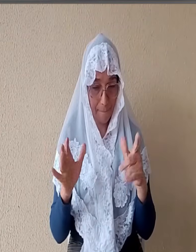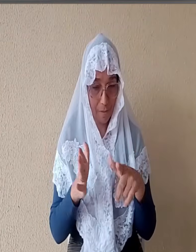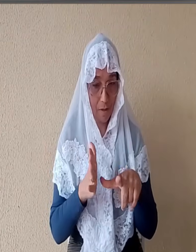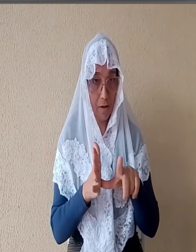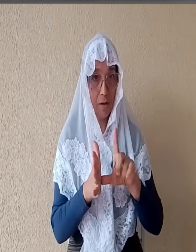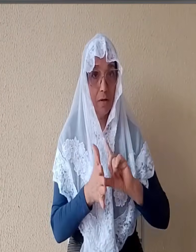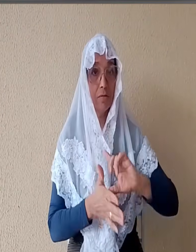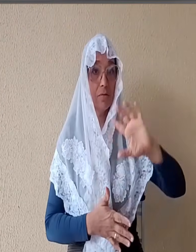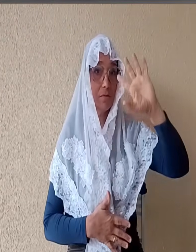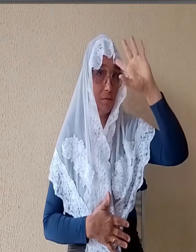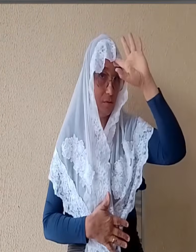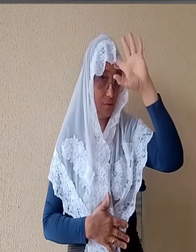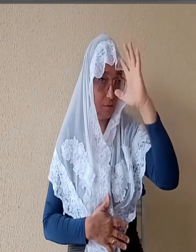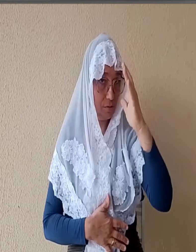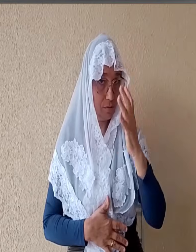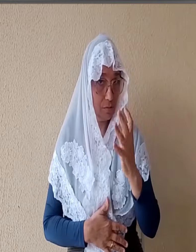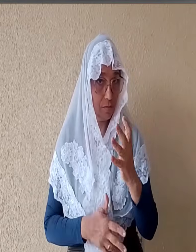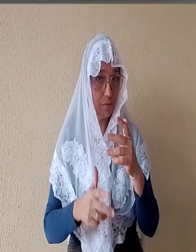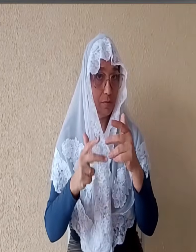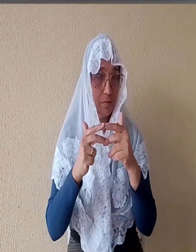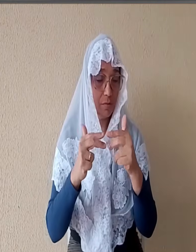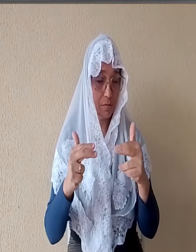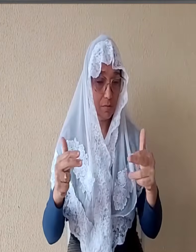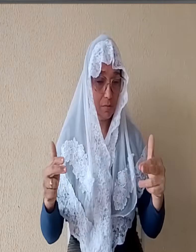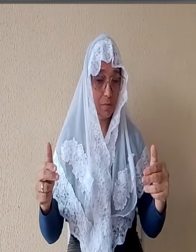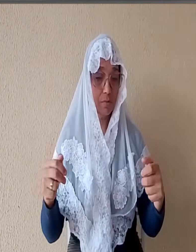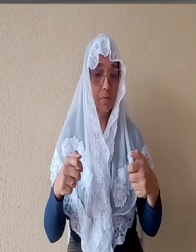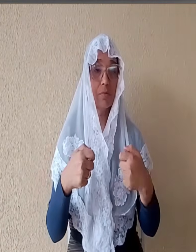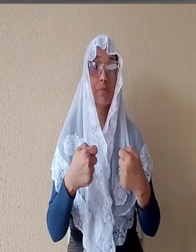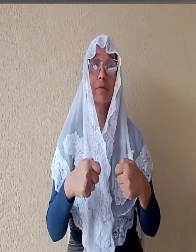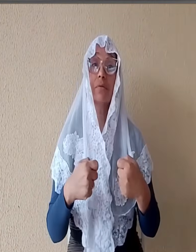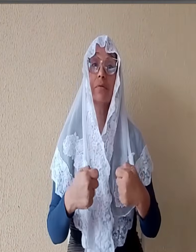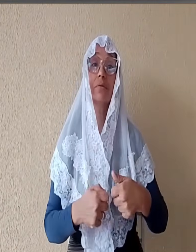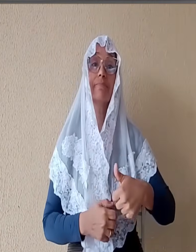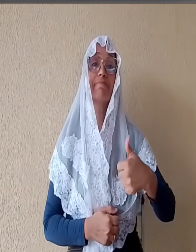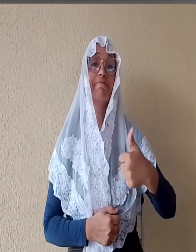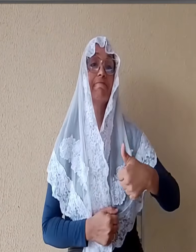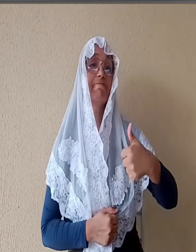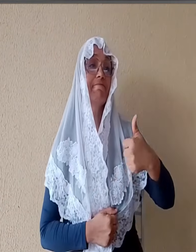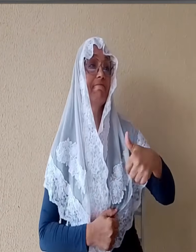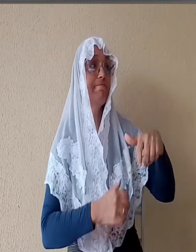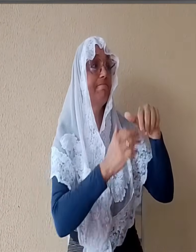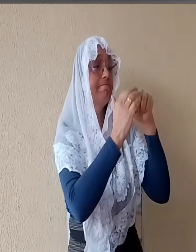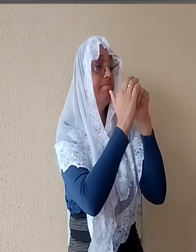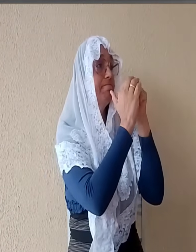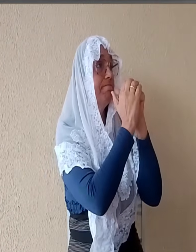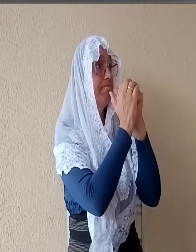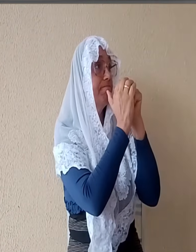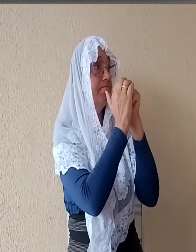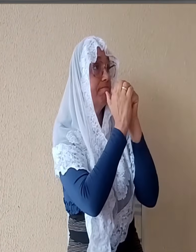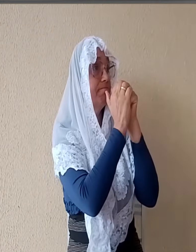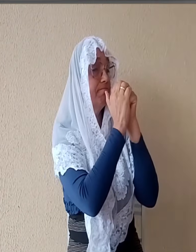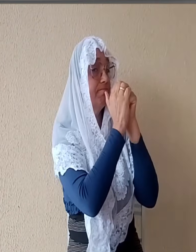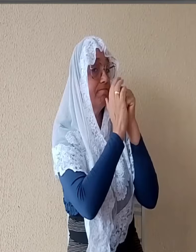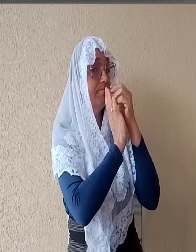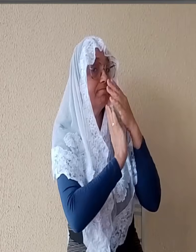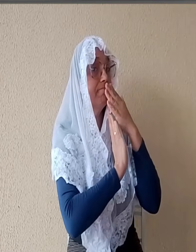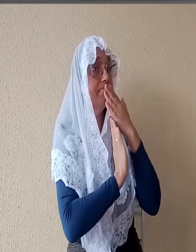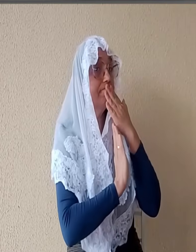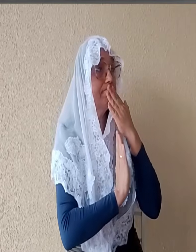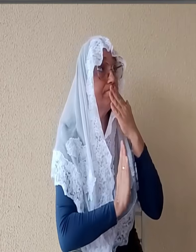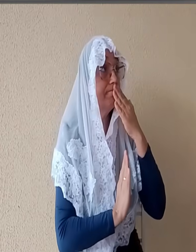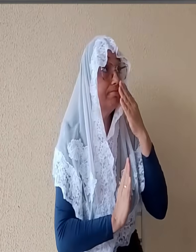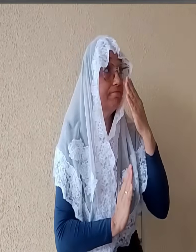assunto. Para não gerar emoção e o povo falar em língua. Nós temos experiência disso. Um dia nós